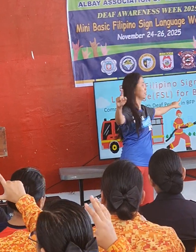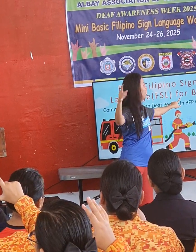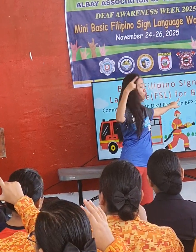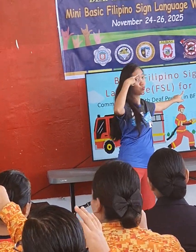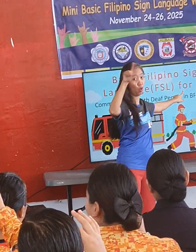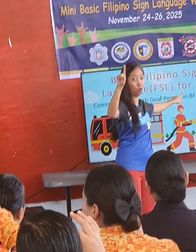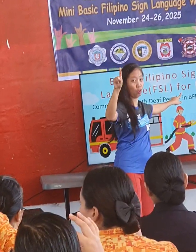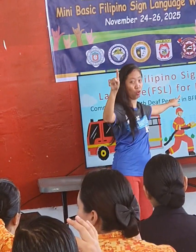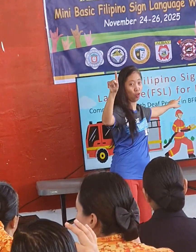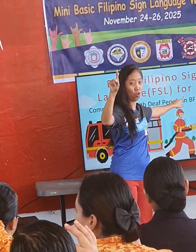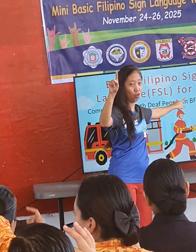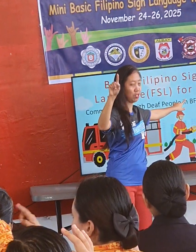Ito,